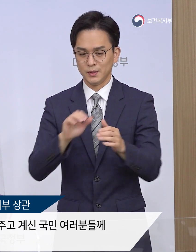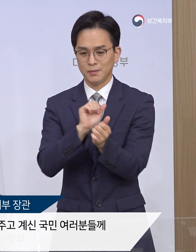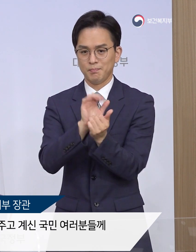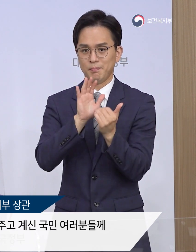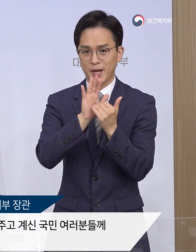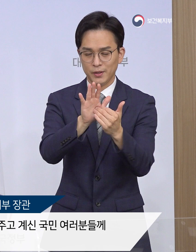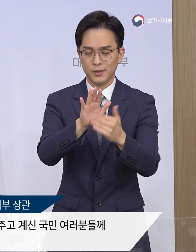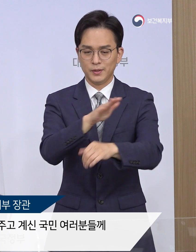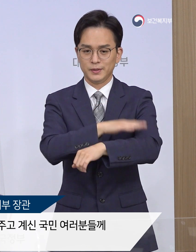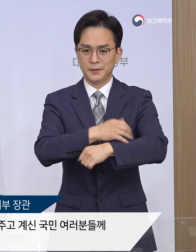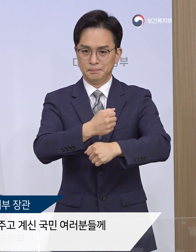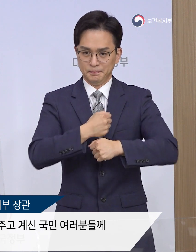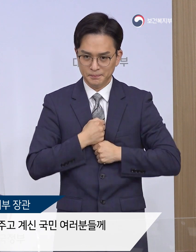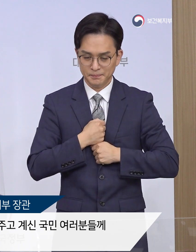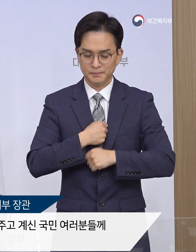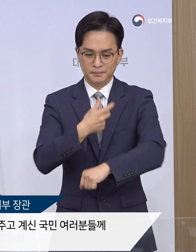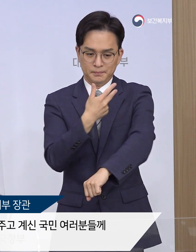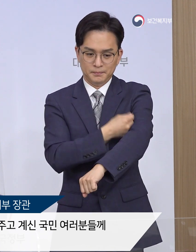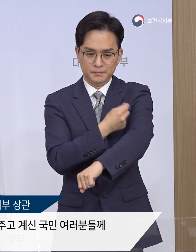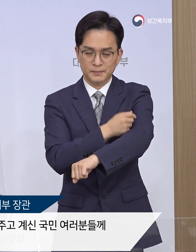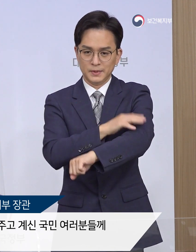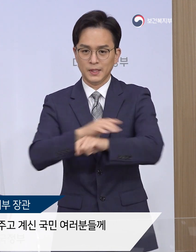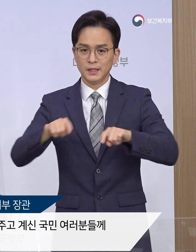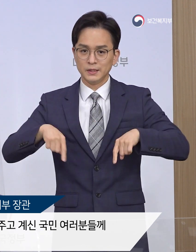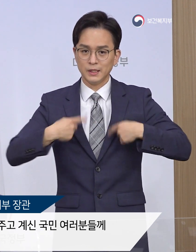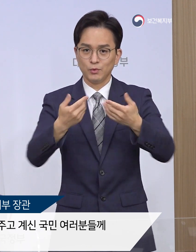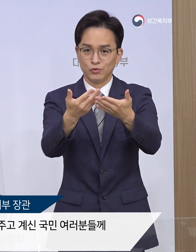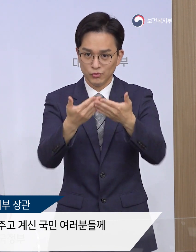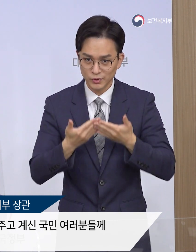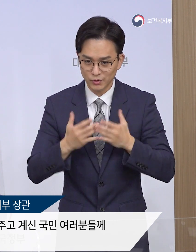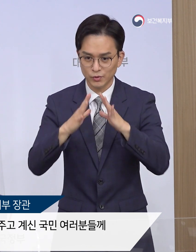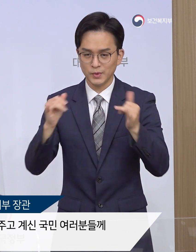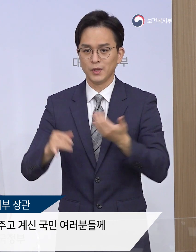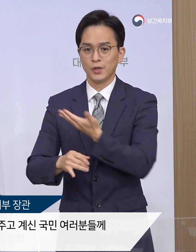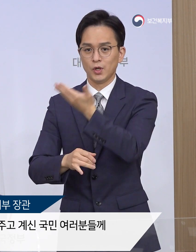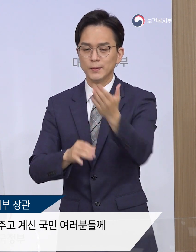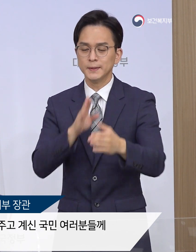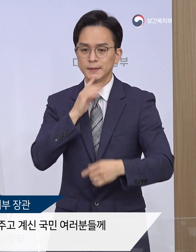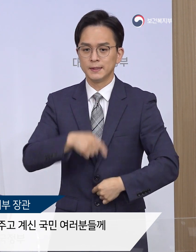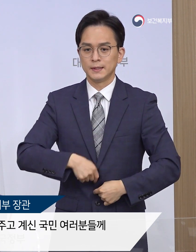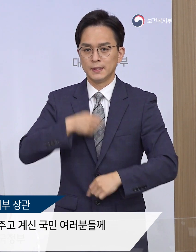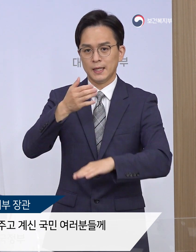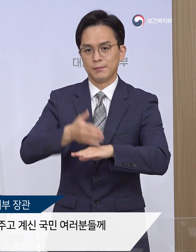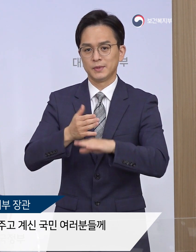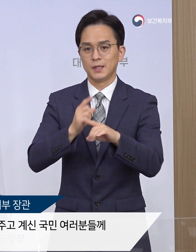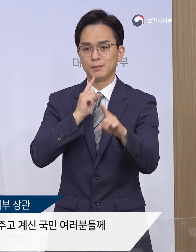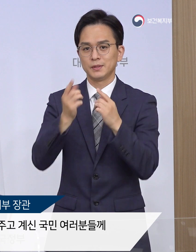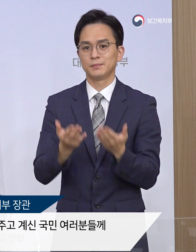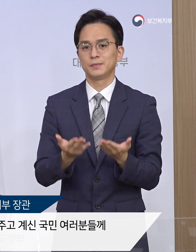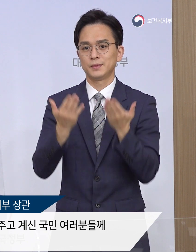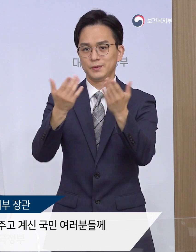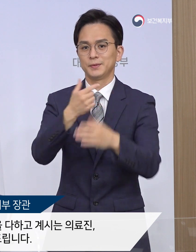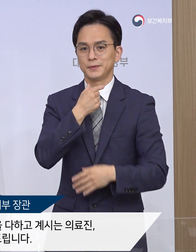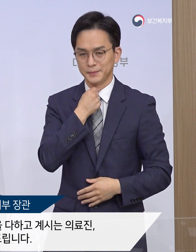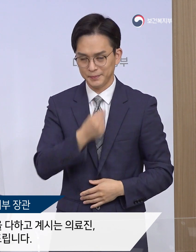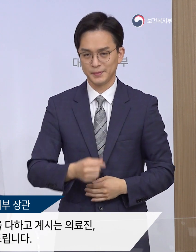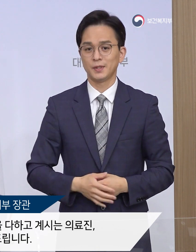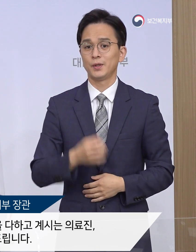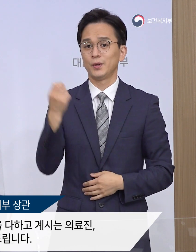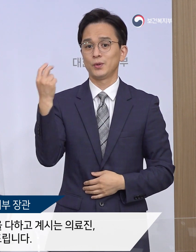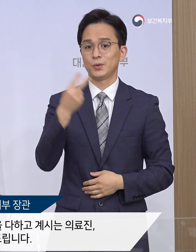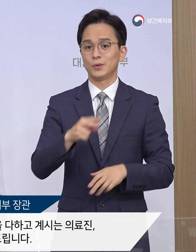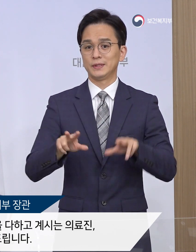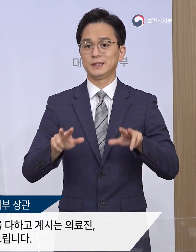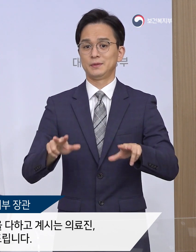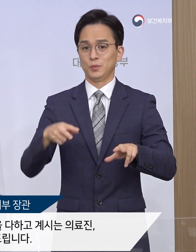수칙을 지키며 예방접종을 참여해 주고 계신 국민 여러분들께 진심으로 감사의 말씀을 드립니다. 또한 지금